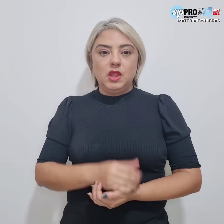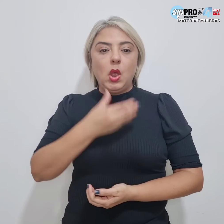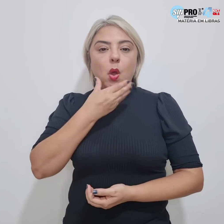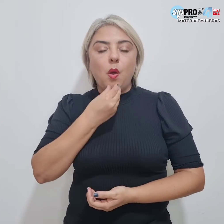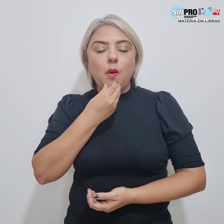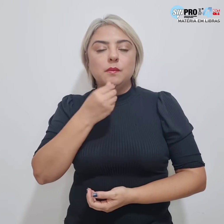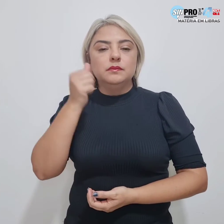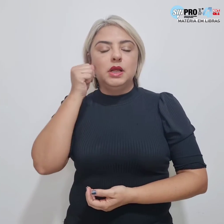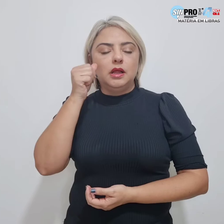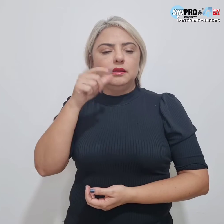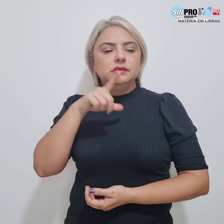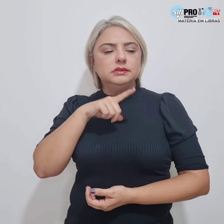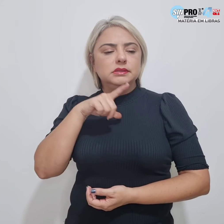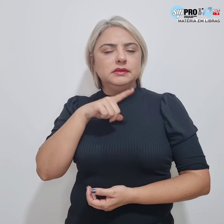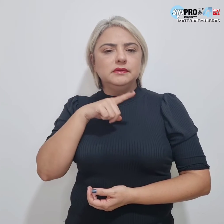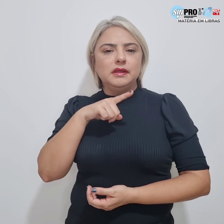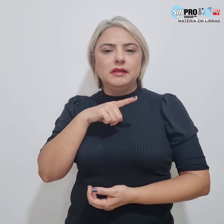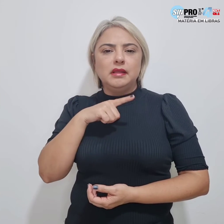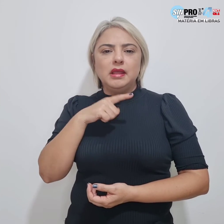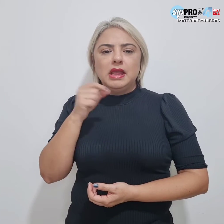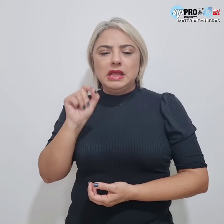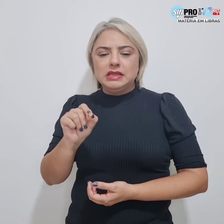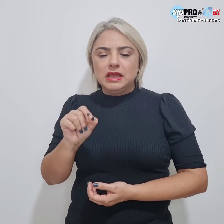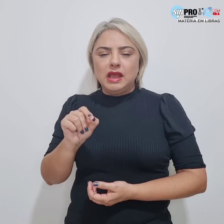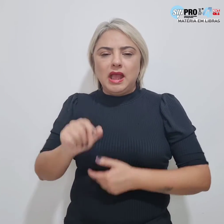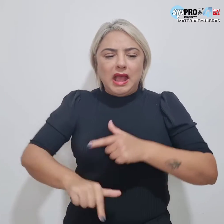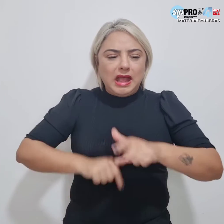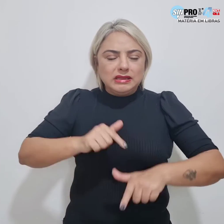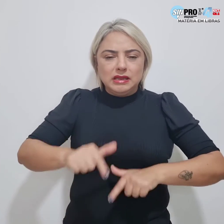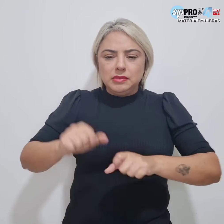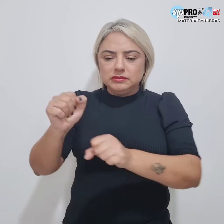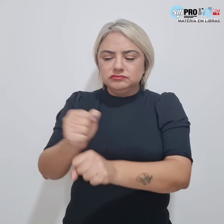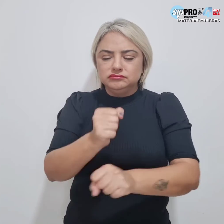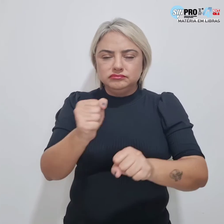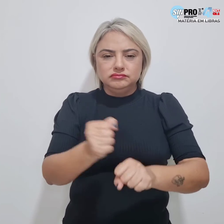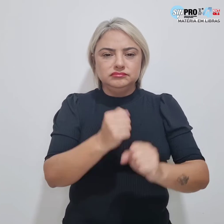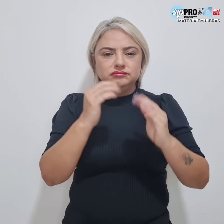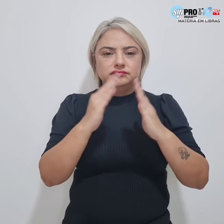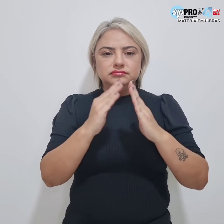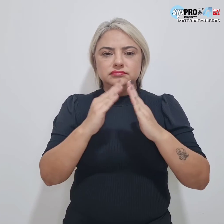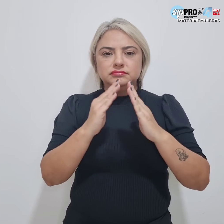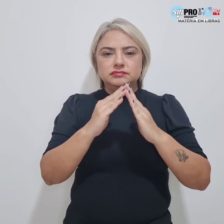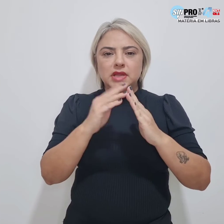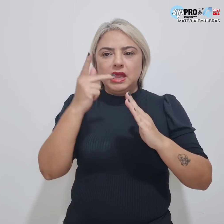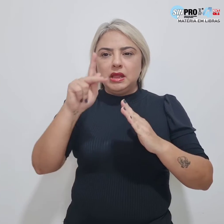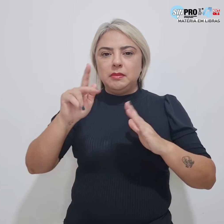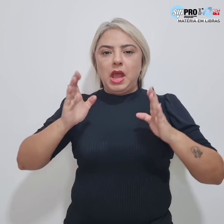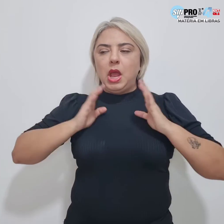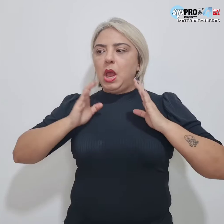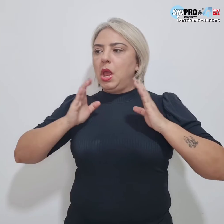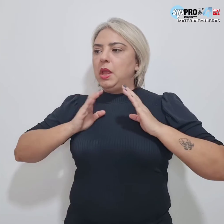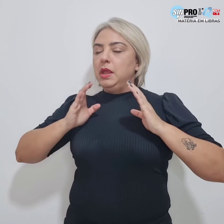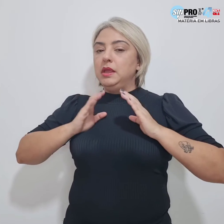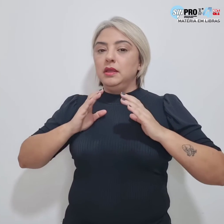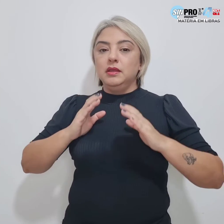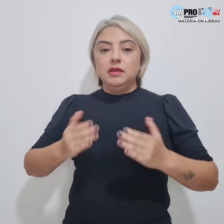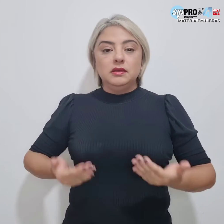Homens e mulheres tiveram de se sujeitarem a trabalhos domésticos para a elite, serviços que, ainda